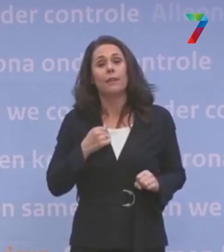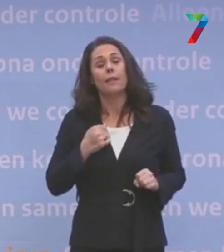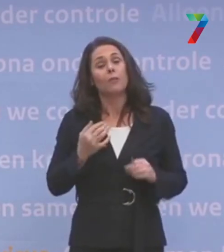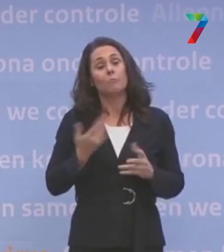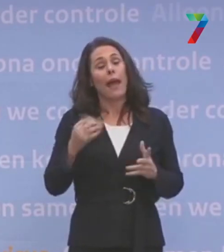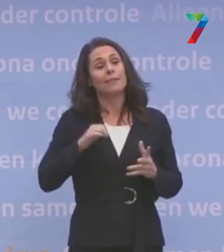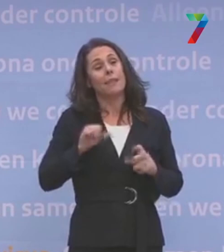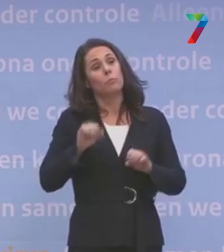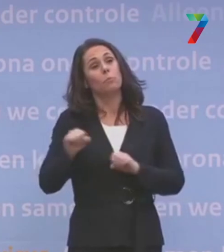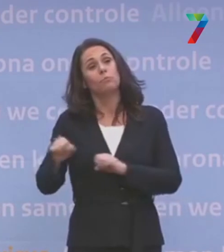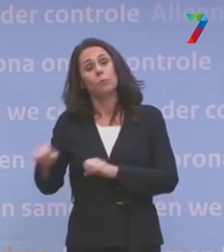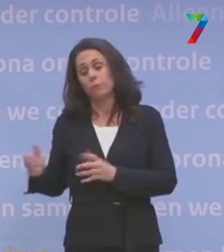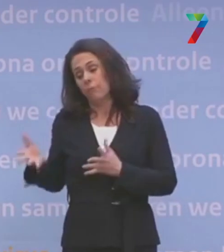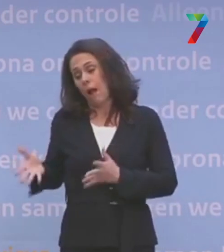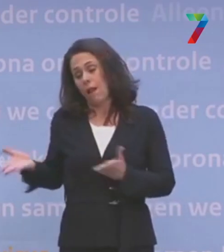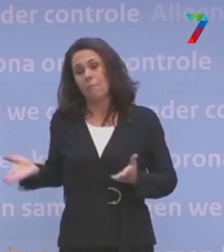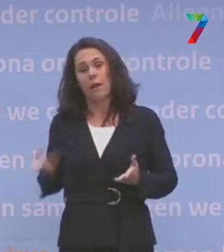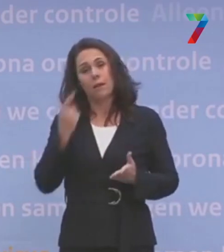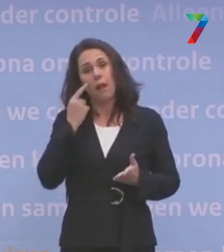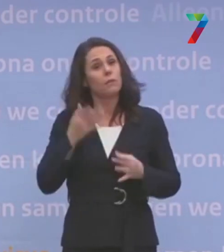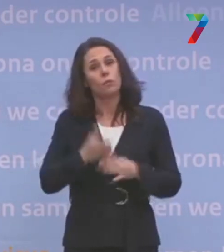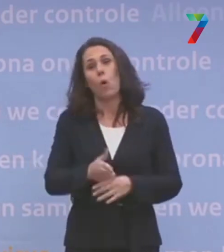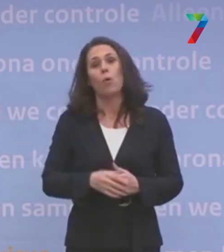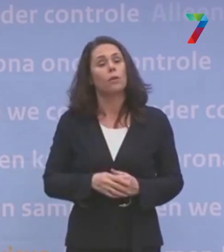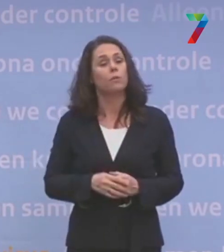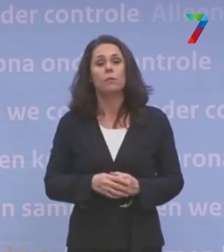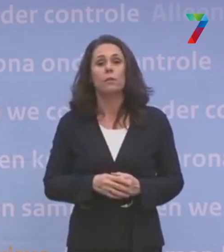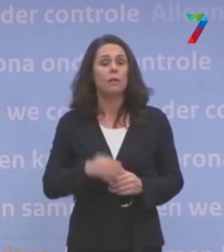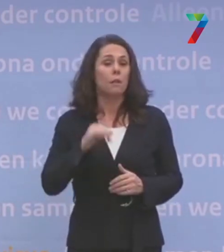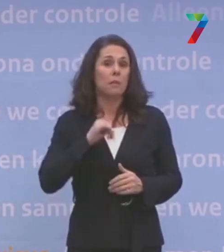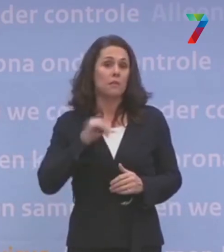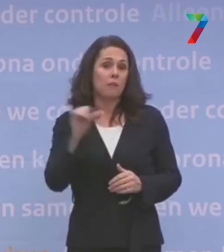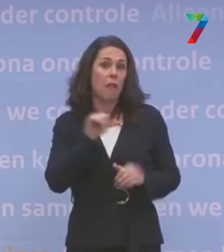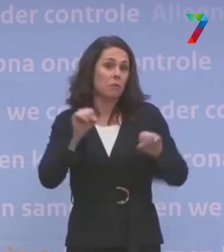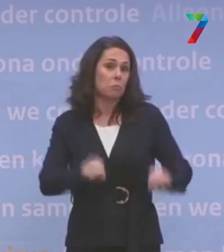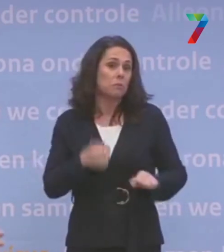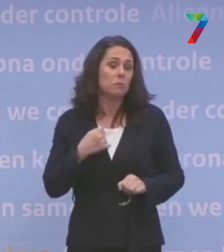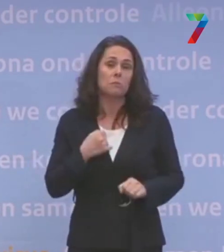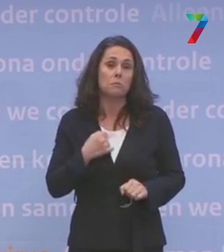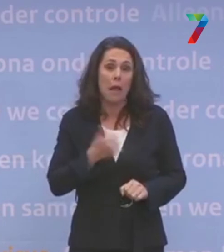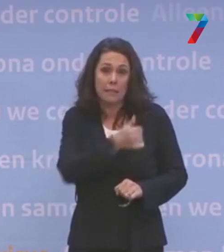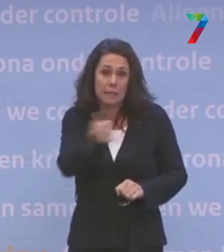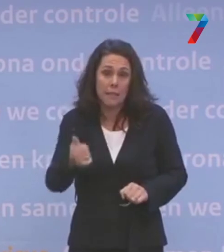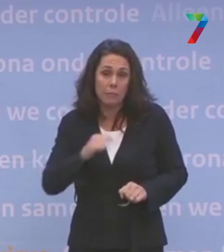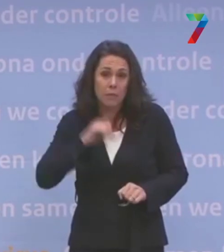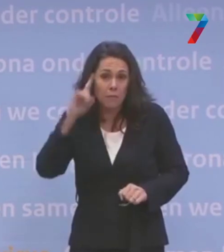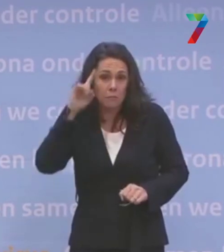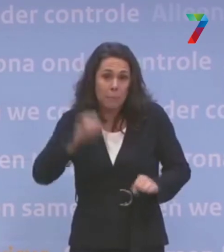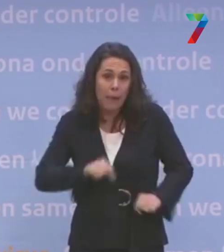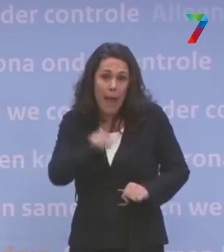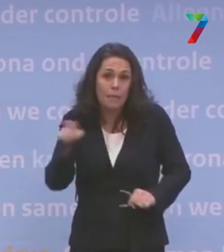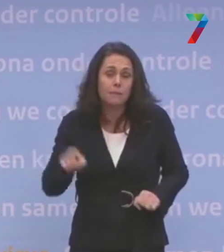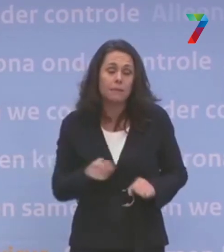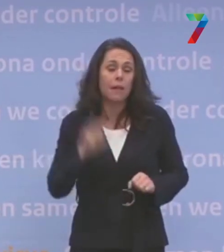staan. Maar goed, kans natuurlijk aanwezig dat dat niet doorgaat. Ik ga zelf nog geen andere dingen boeken. Maar iedereen moet het voor zichzelf bepalen. Wij kunnen niet